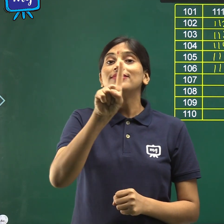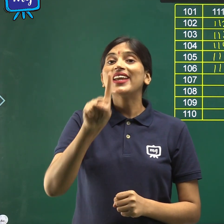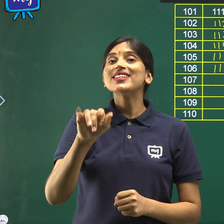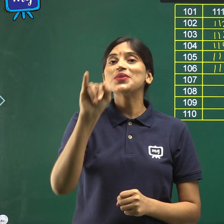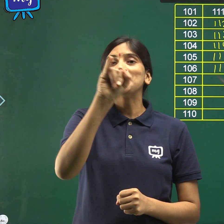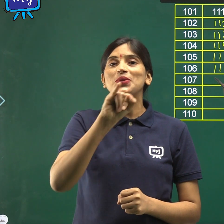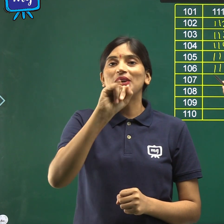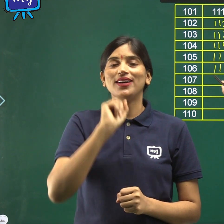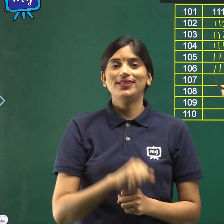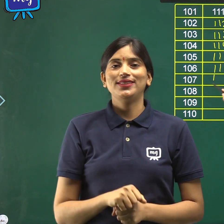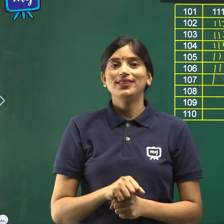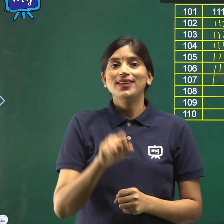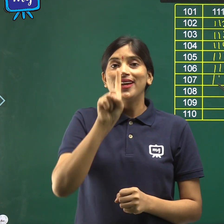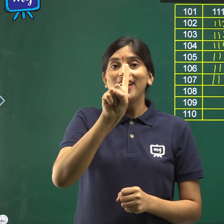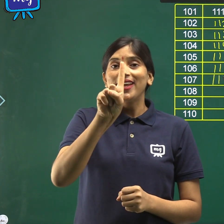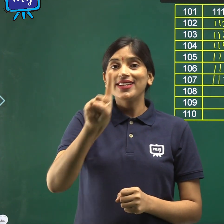116,